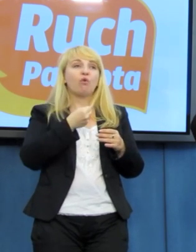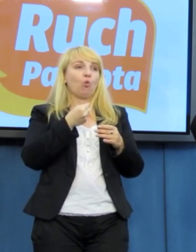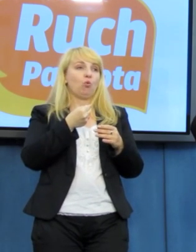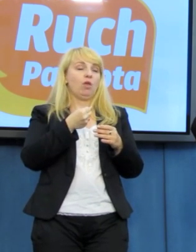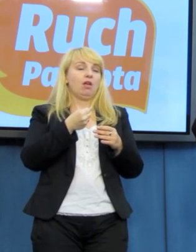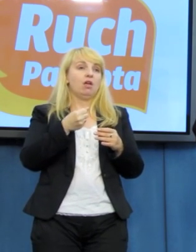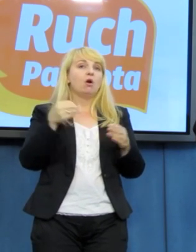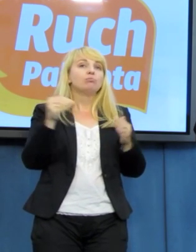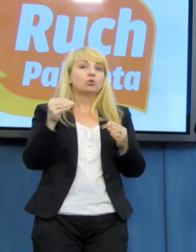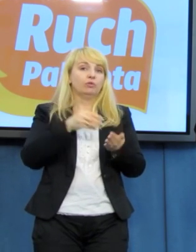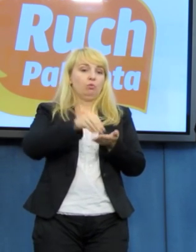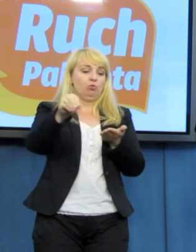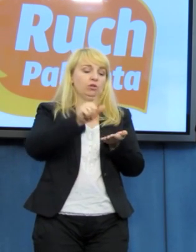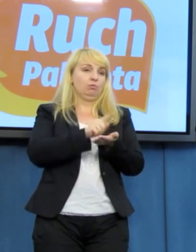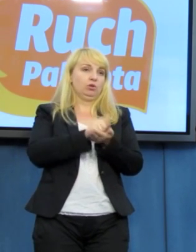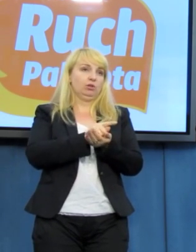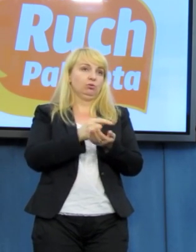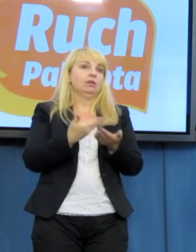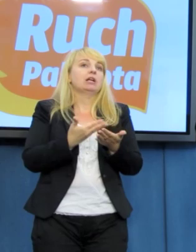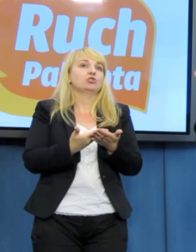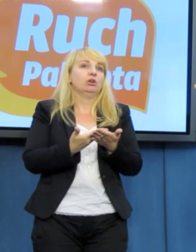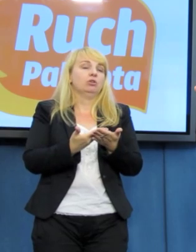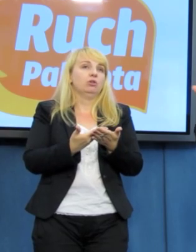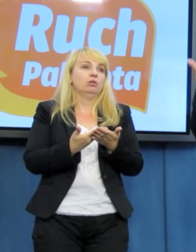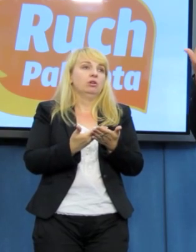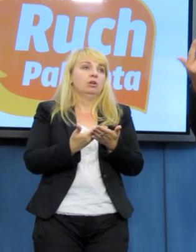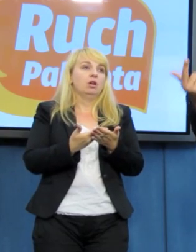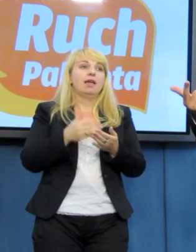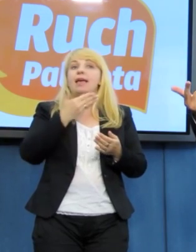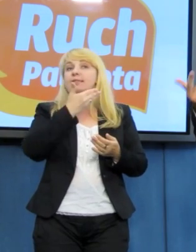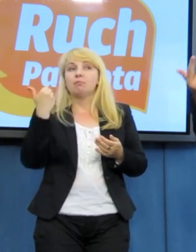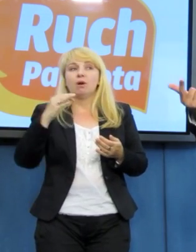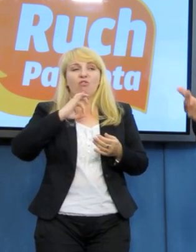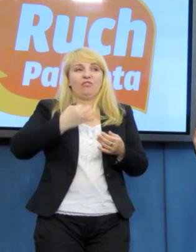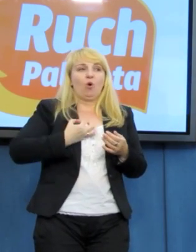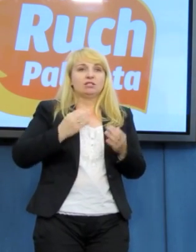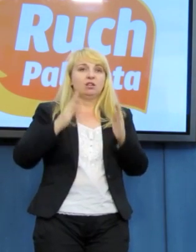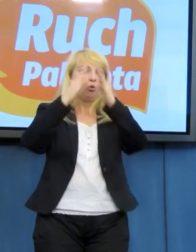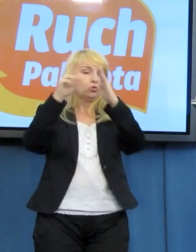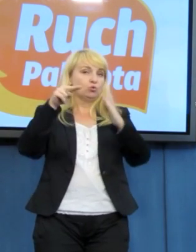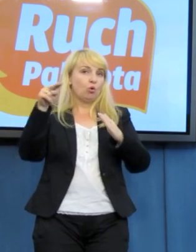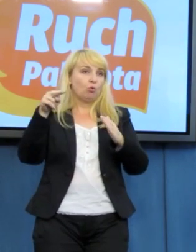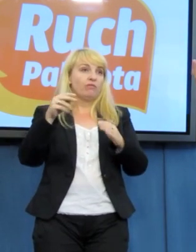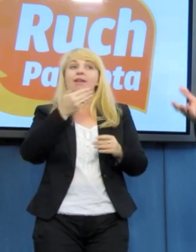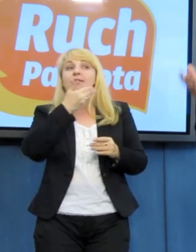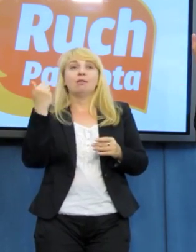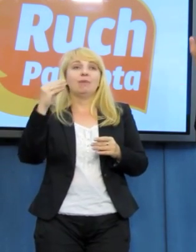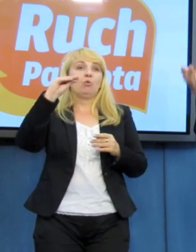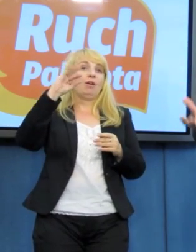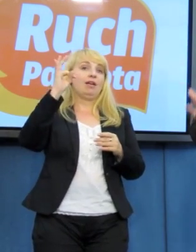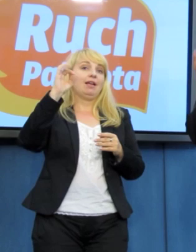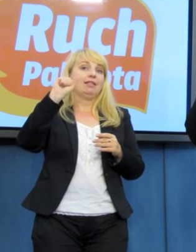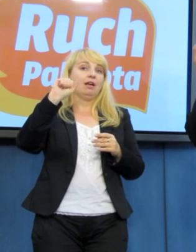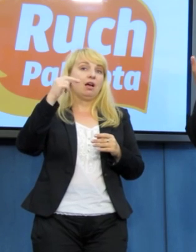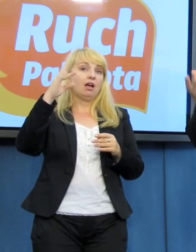asumptu żadnego, żeby płacić podatki. Nie są ani do parafii przyporządkowani, ale ani na żadnym etacie. Biskupi nie płacą w